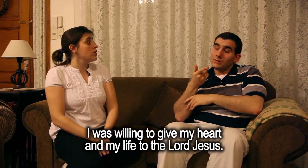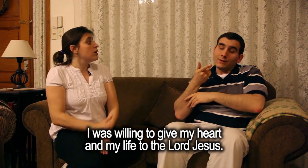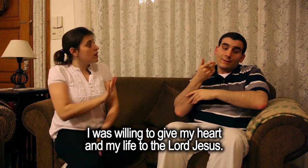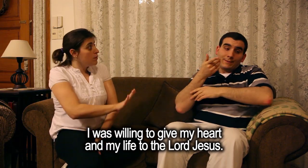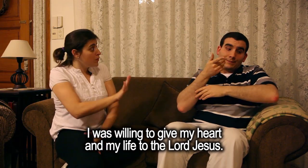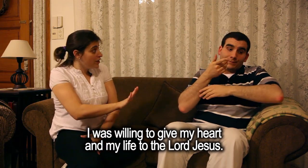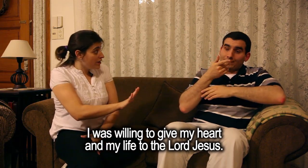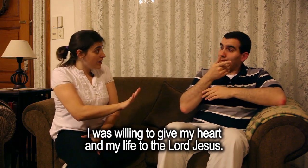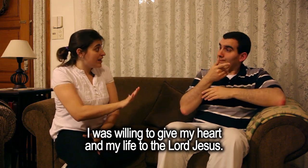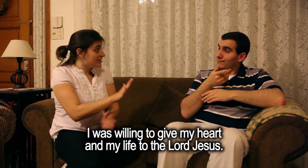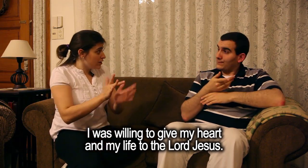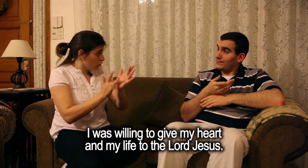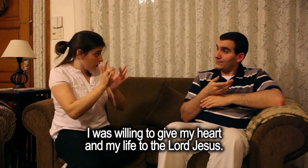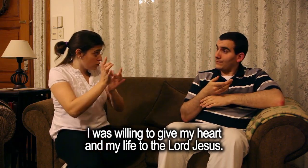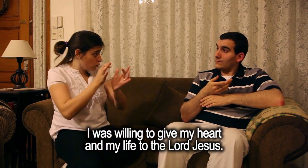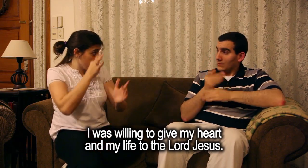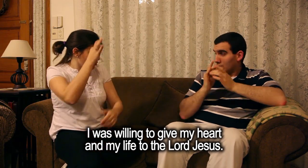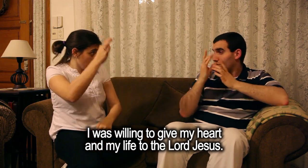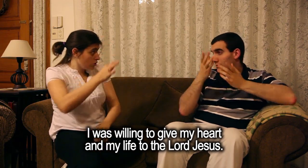corazón y mi vida al Señor Jesús.